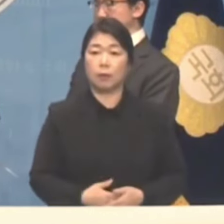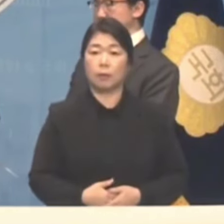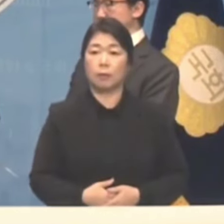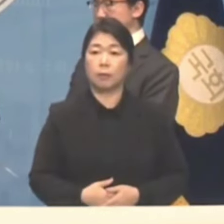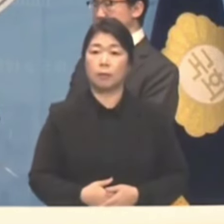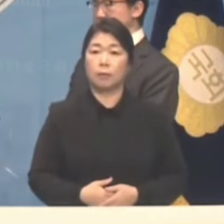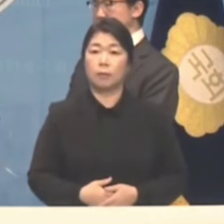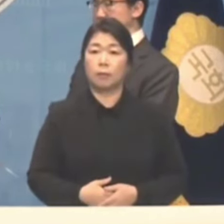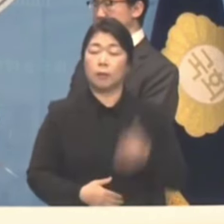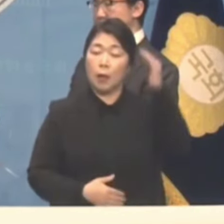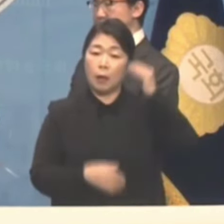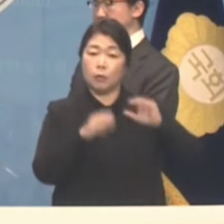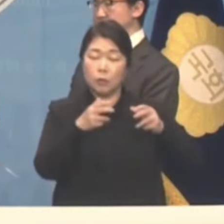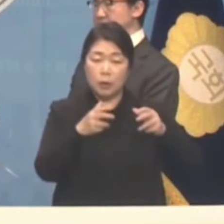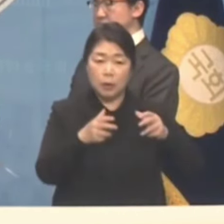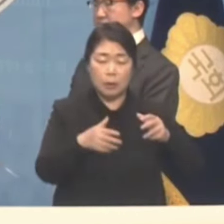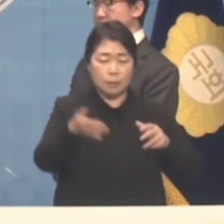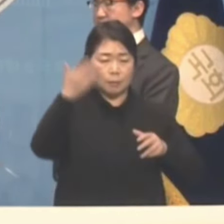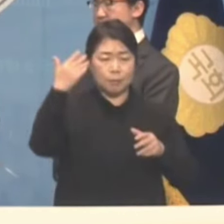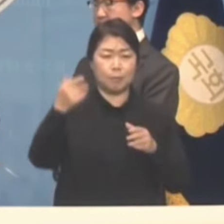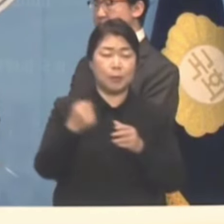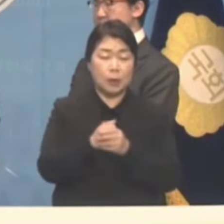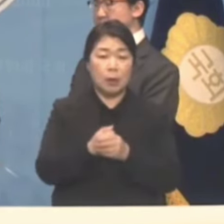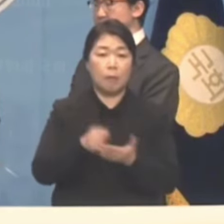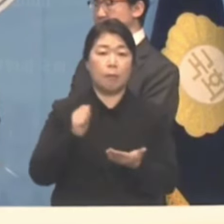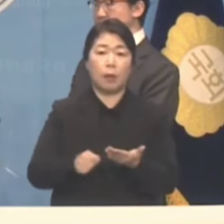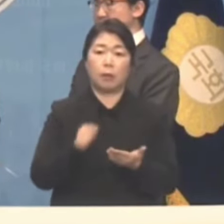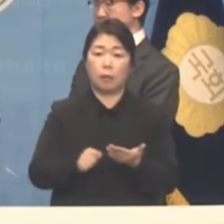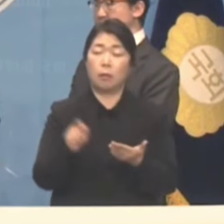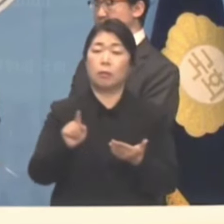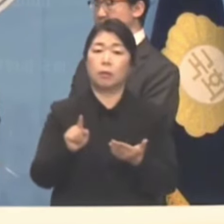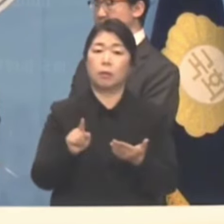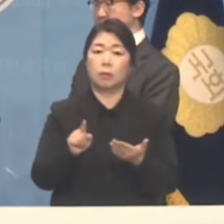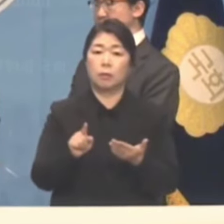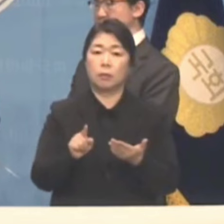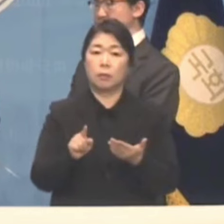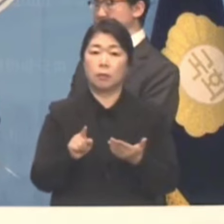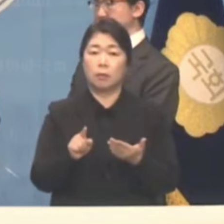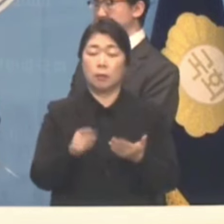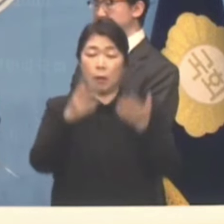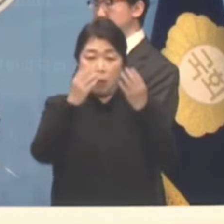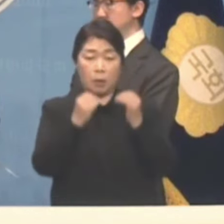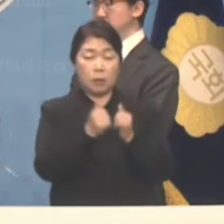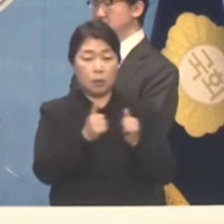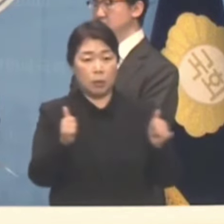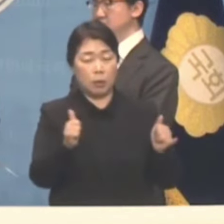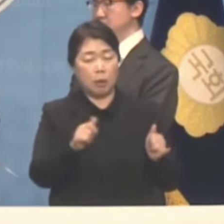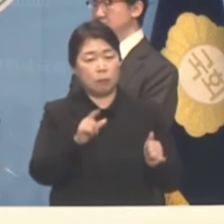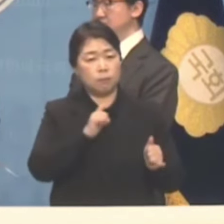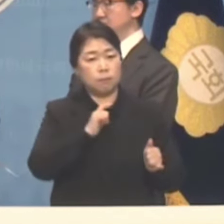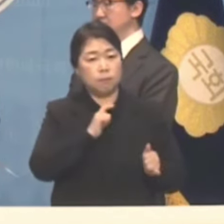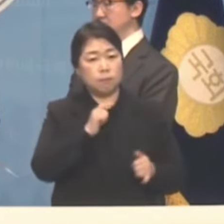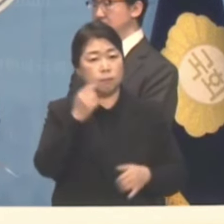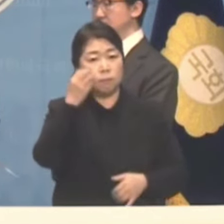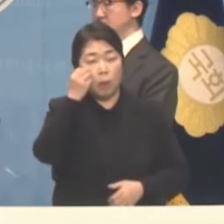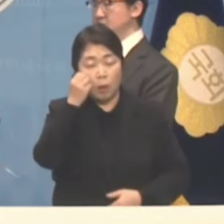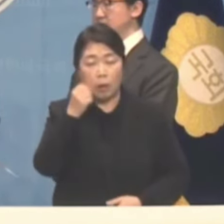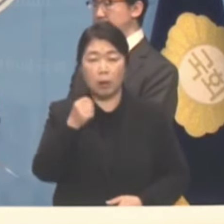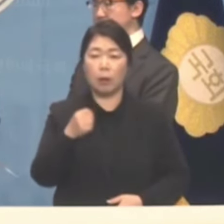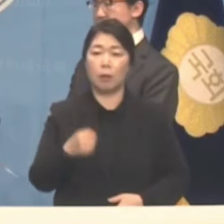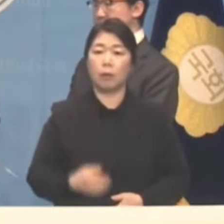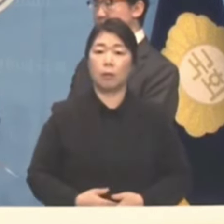해줄거라고 대한민국의 유가 없는이 판결은 많은 사람들이 의하 했습니다이